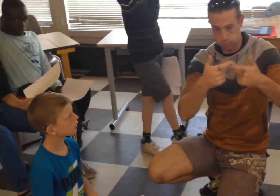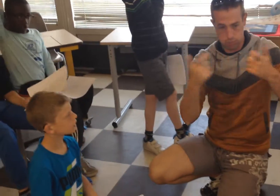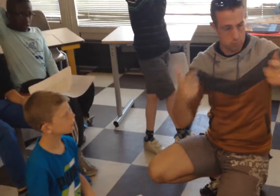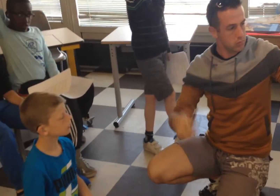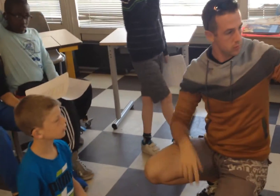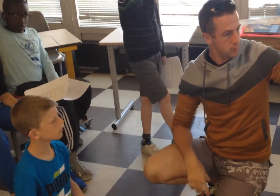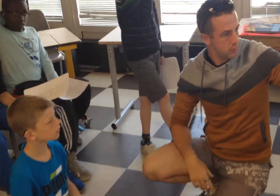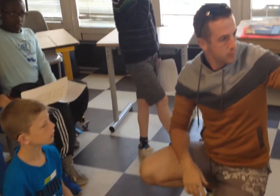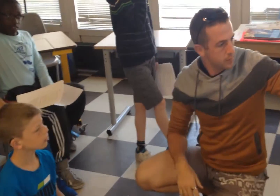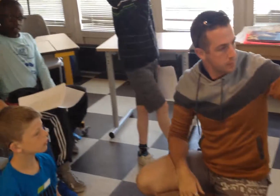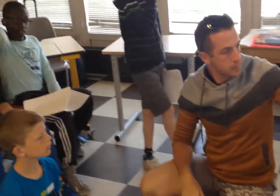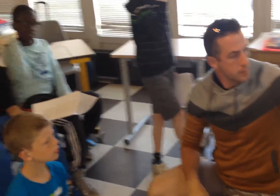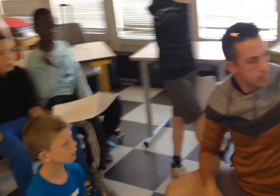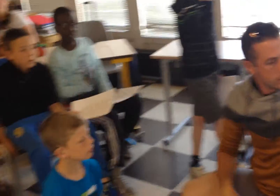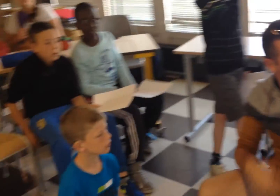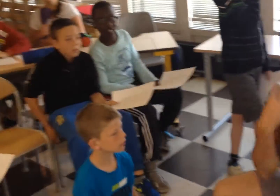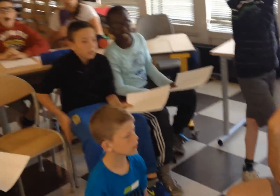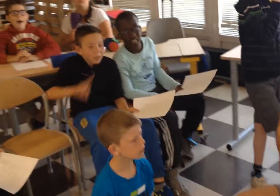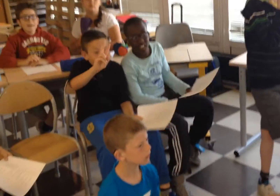Non, j'ai bien que.